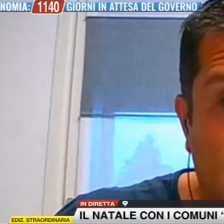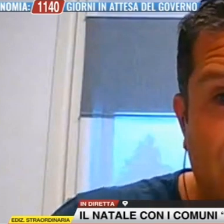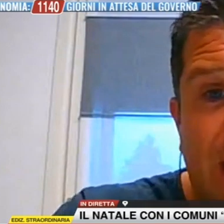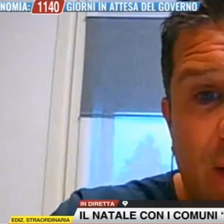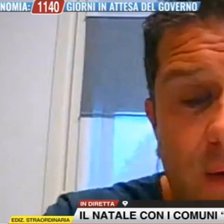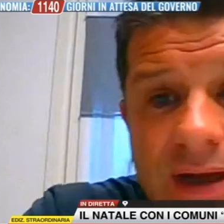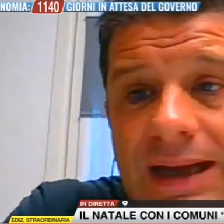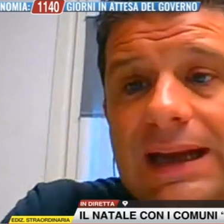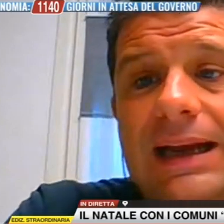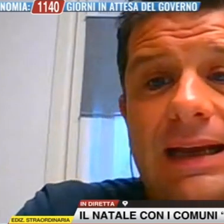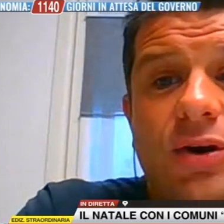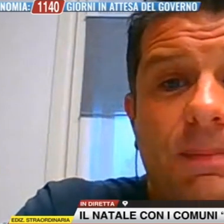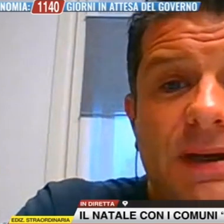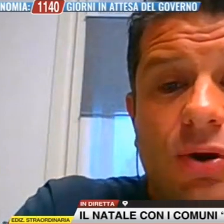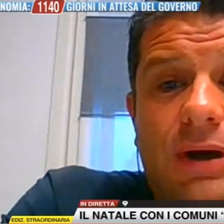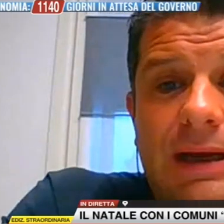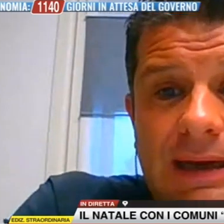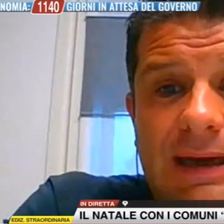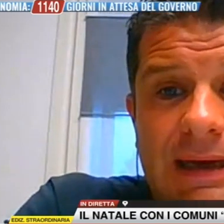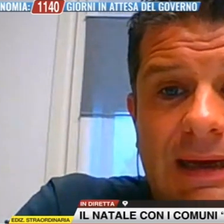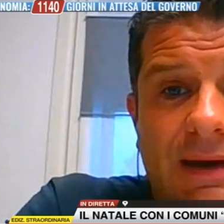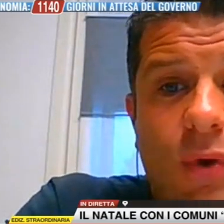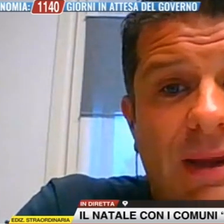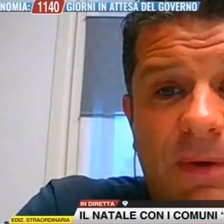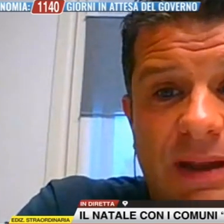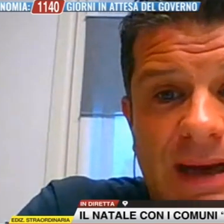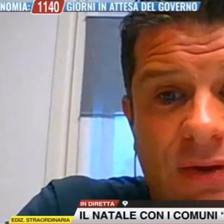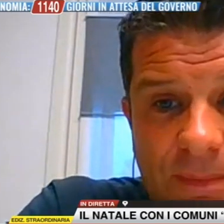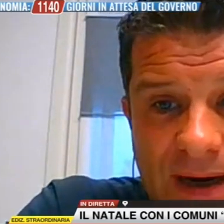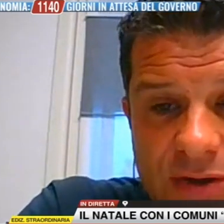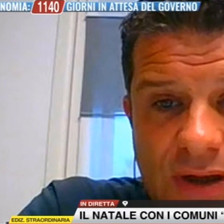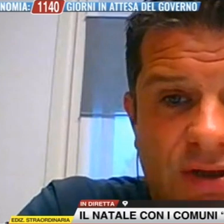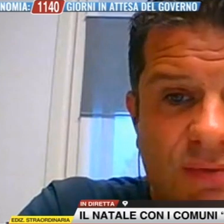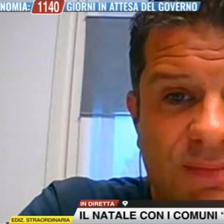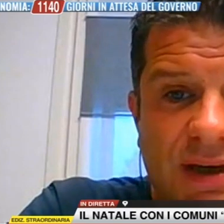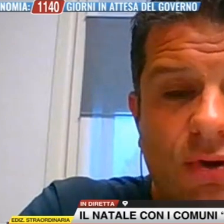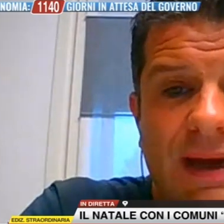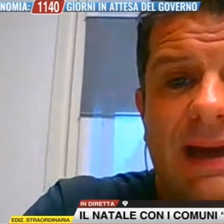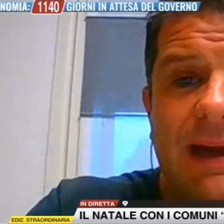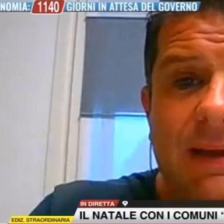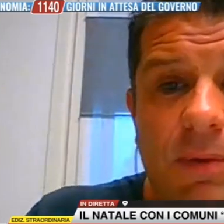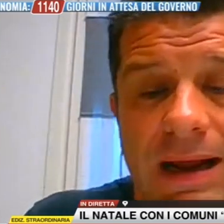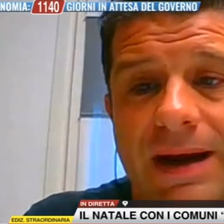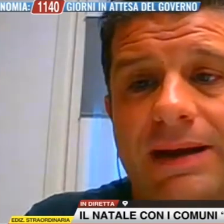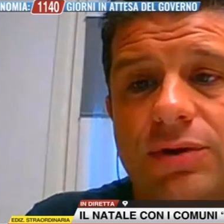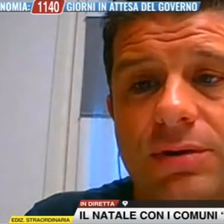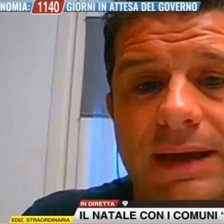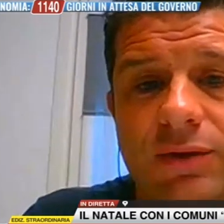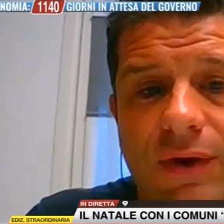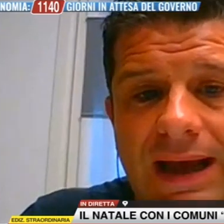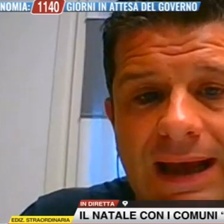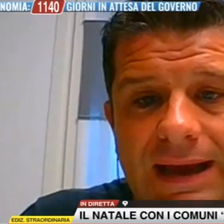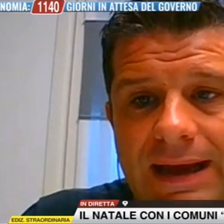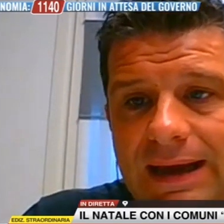fuori dall'inverno. Io capisco, qualche provvedimento va preso. Adesso, secondo me, il problema in questo